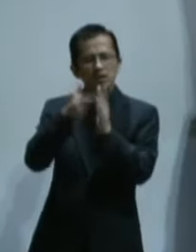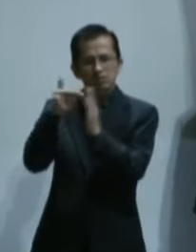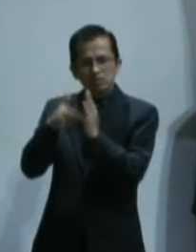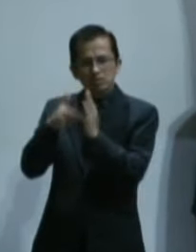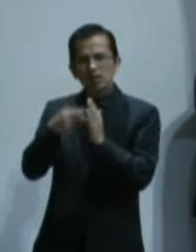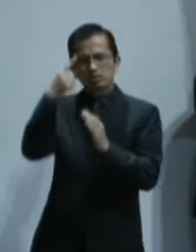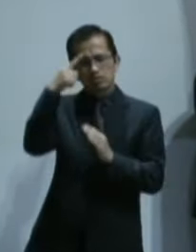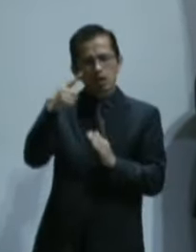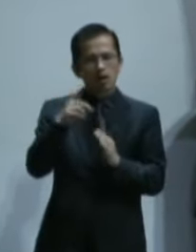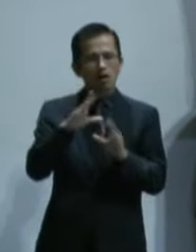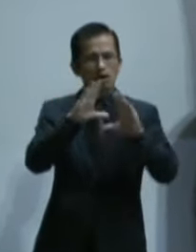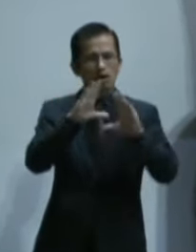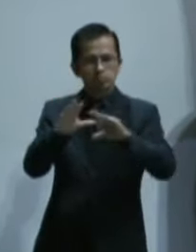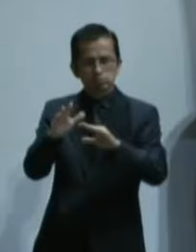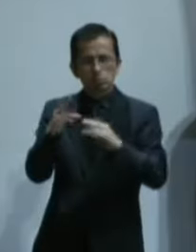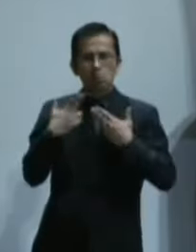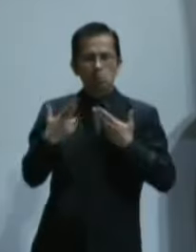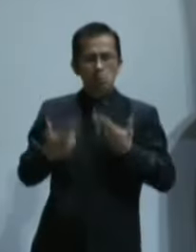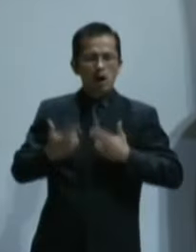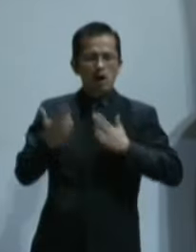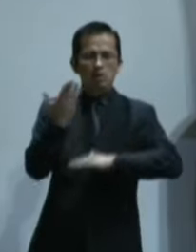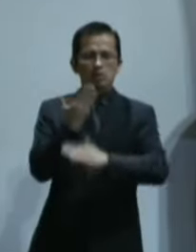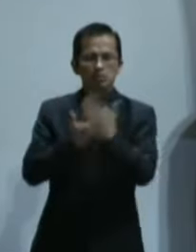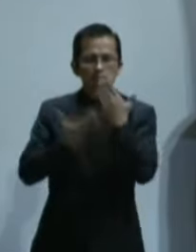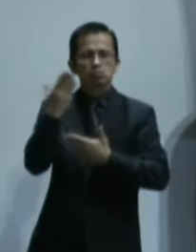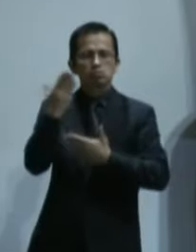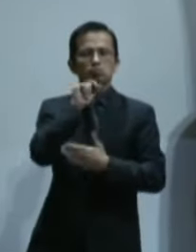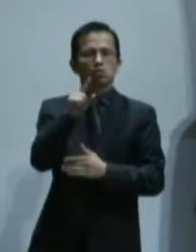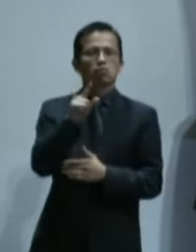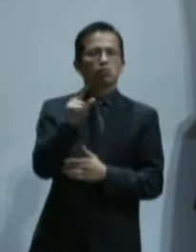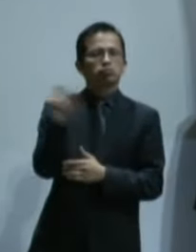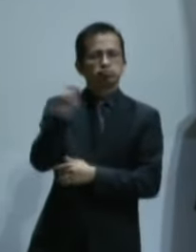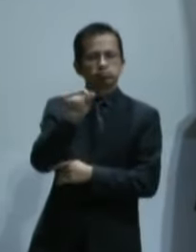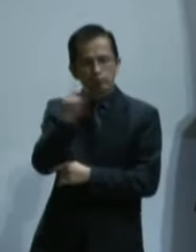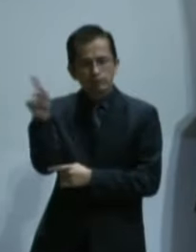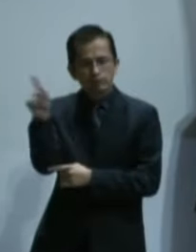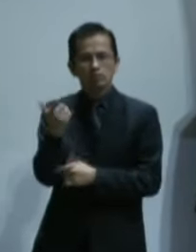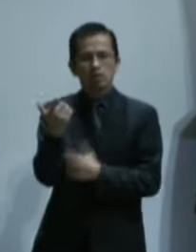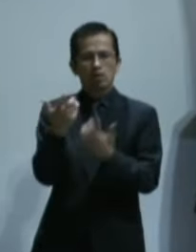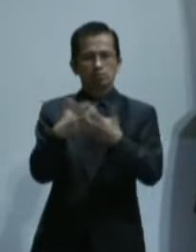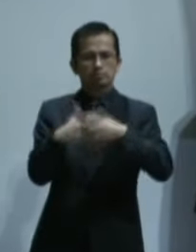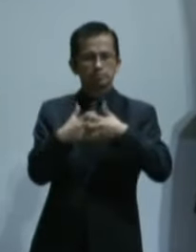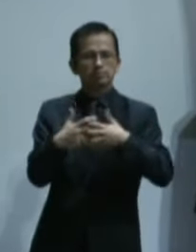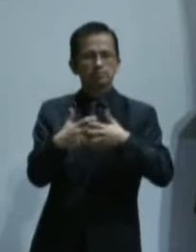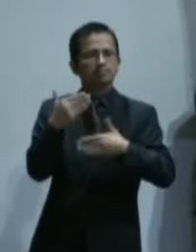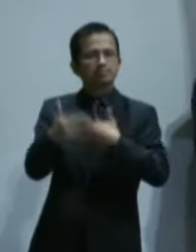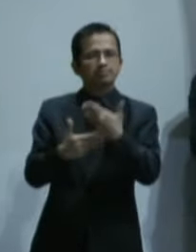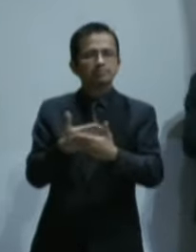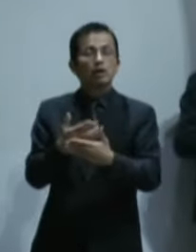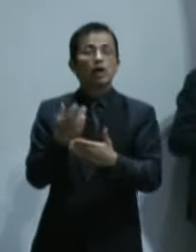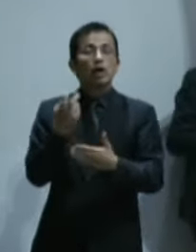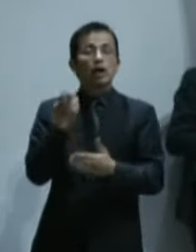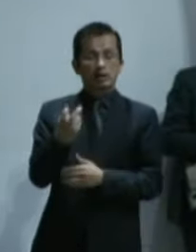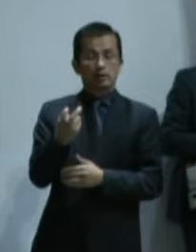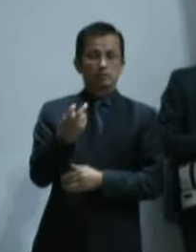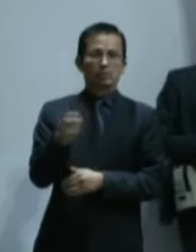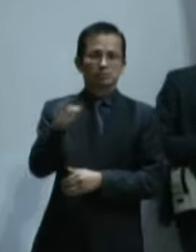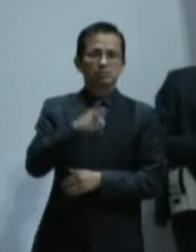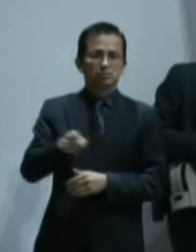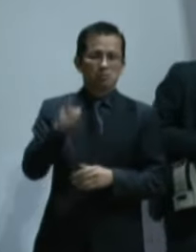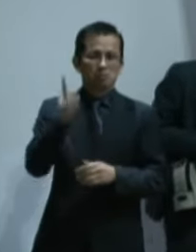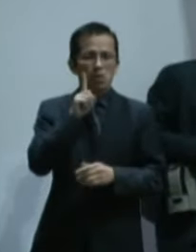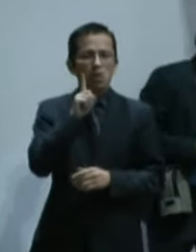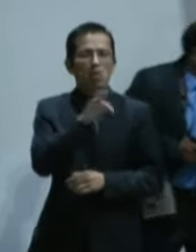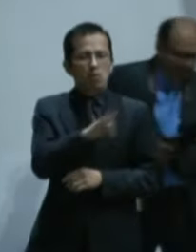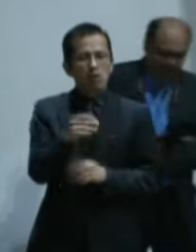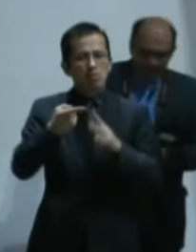desarrollo humano como desarrollo eh profesional y productivo y a través de ello pueden tener una fuente de empleo